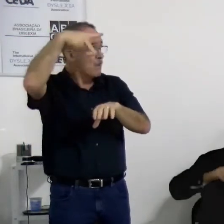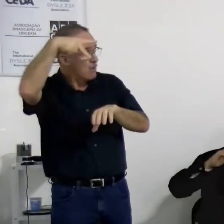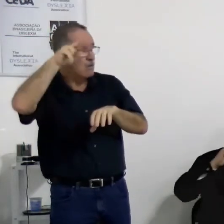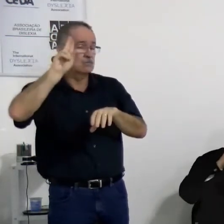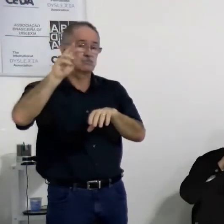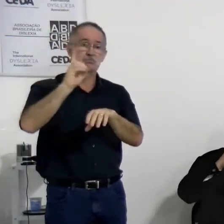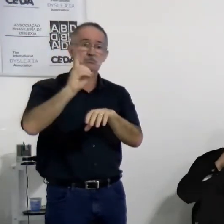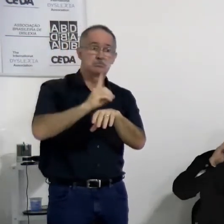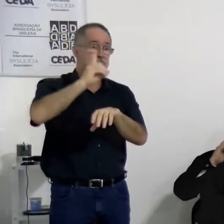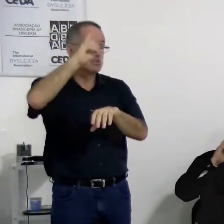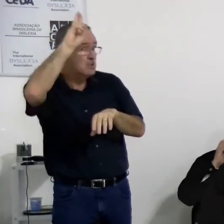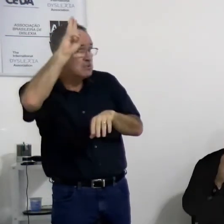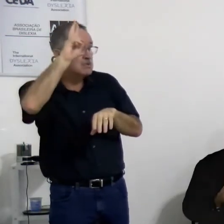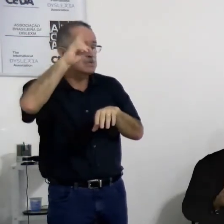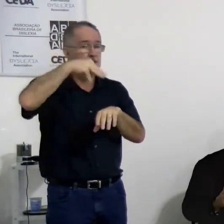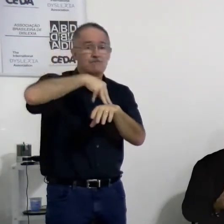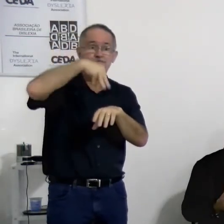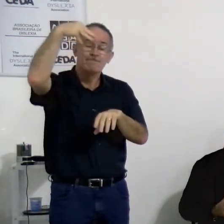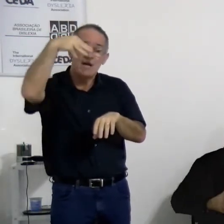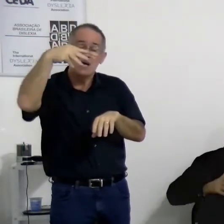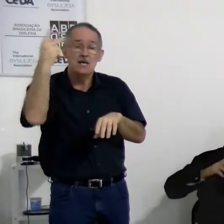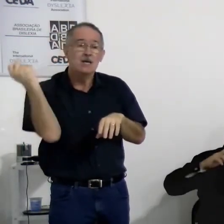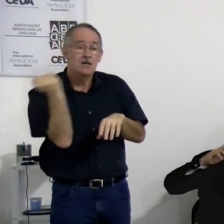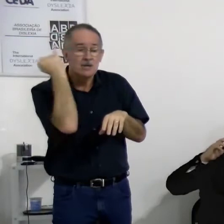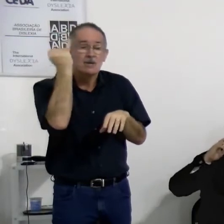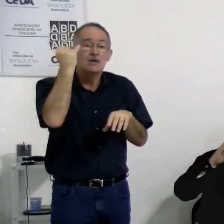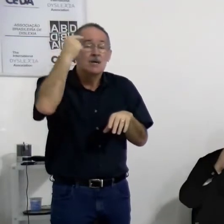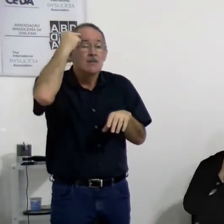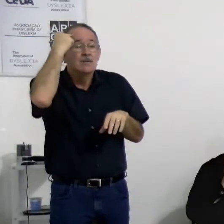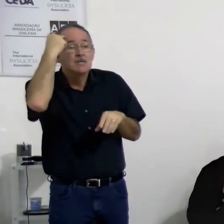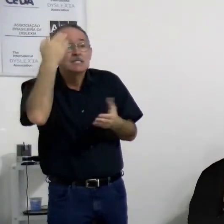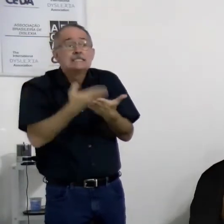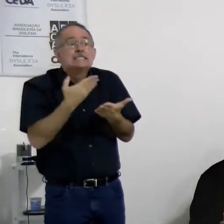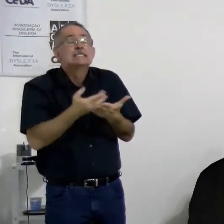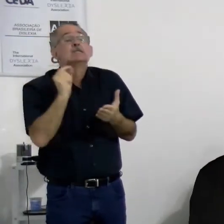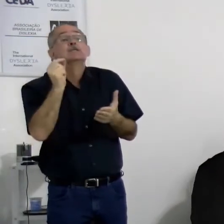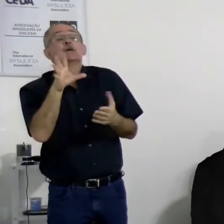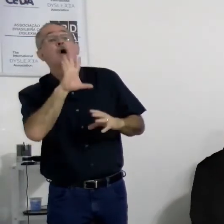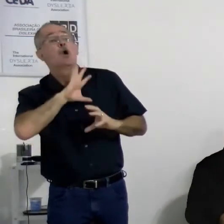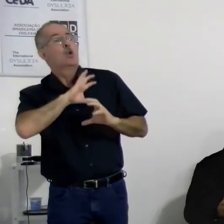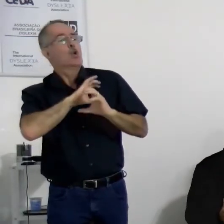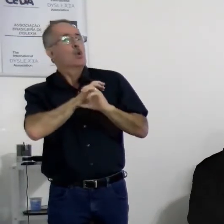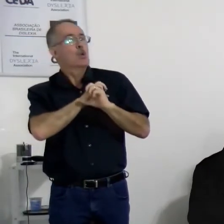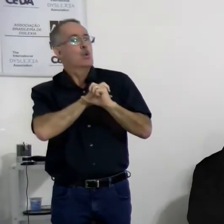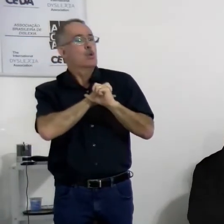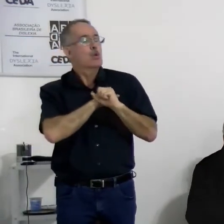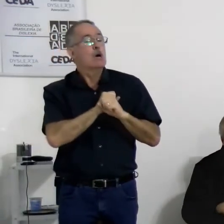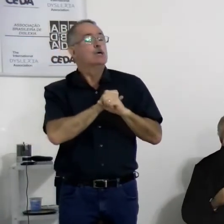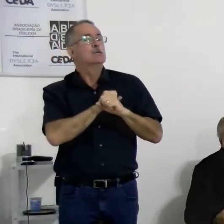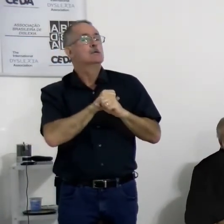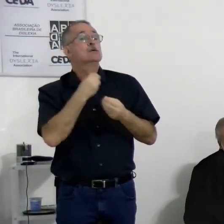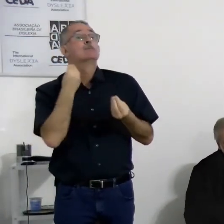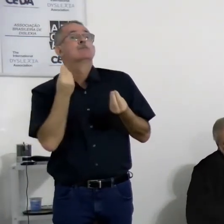mestrado, que você se dedique à questão pela qual você está apaixonada. Não é? Apaixonado. A